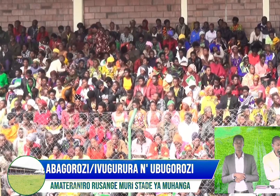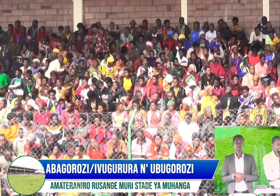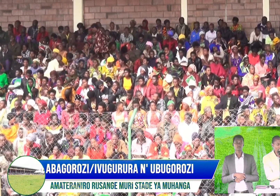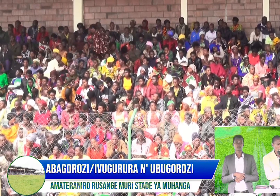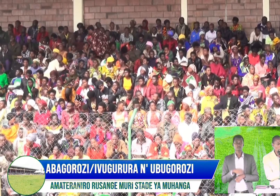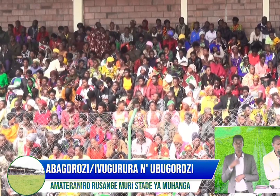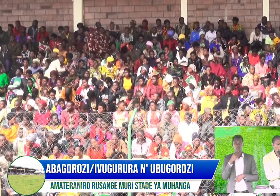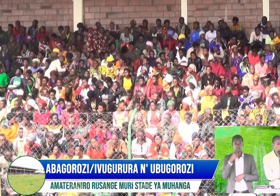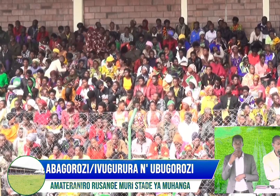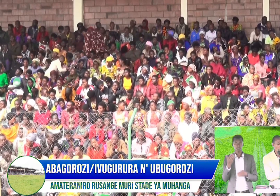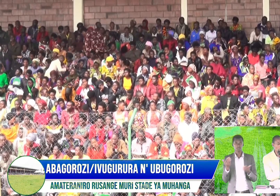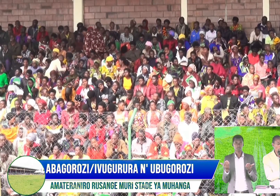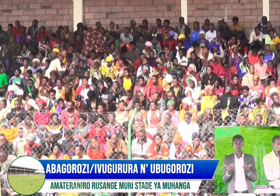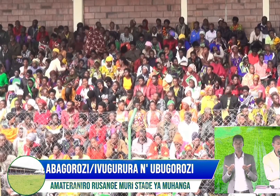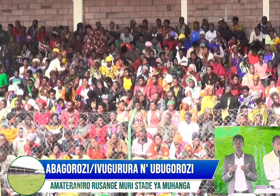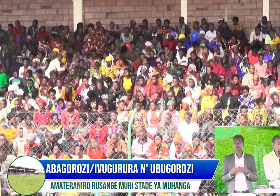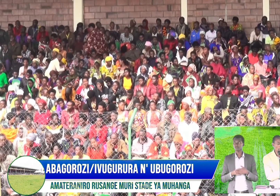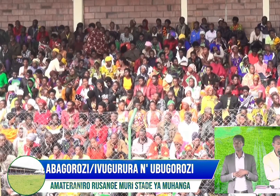Baravuze bati